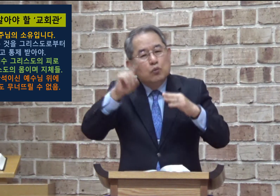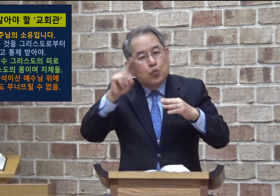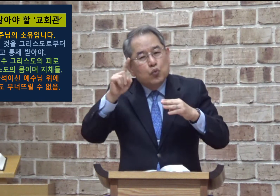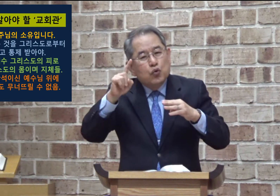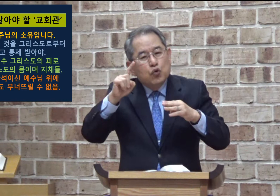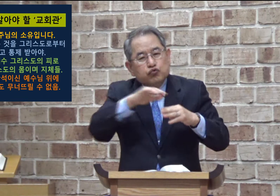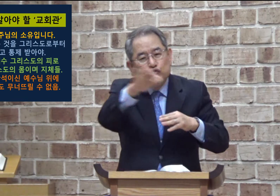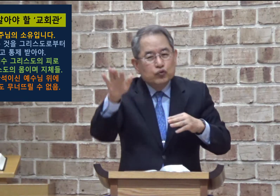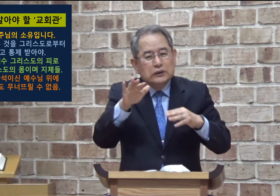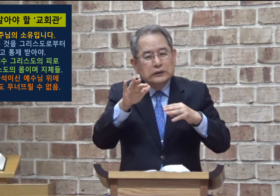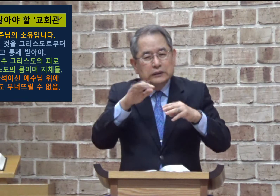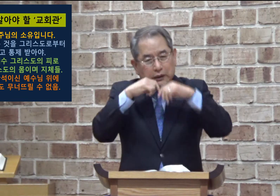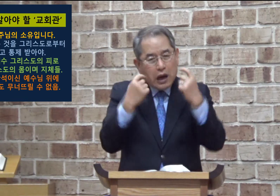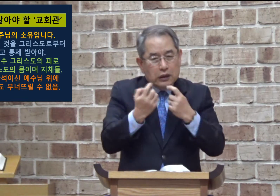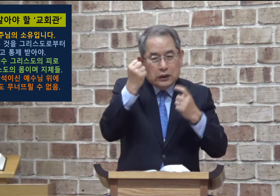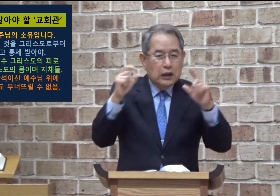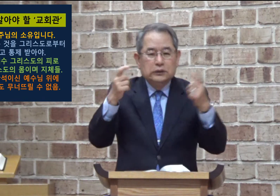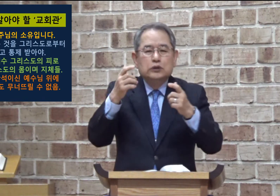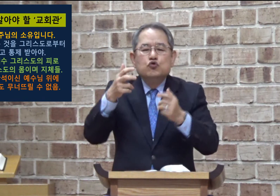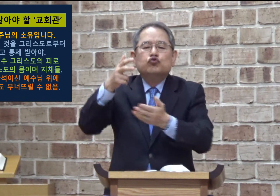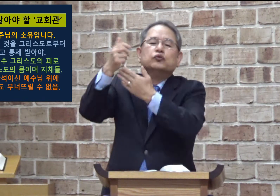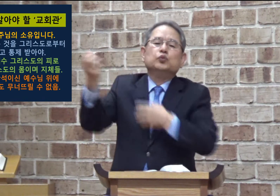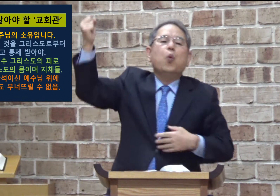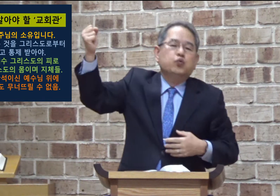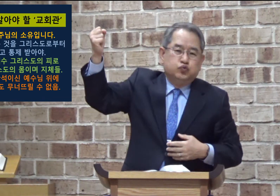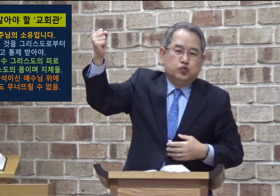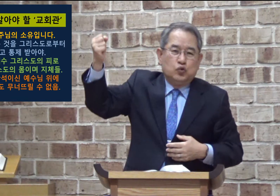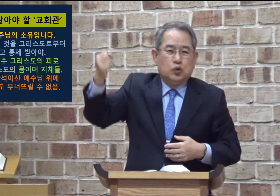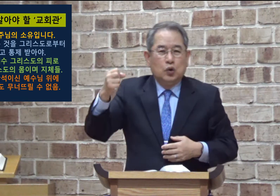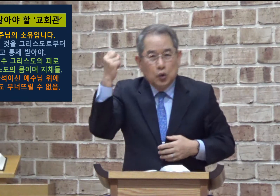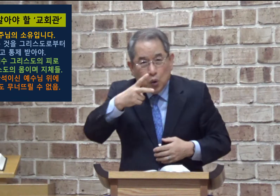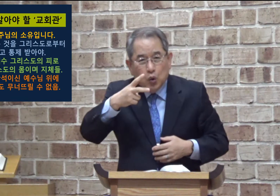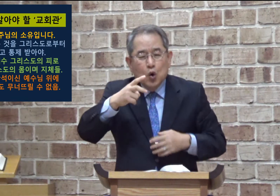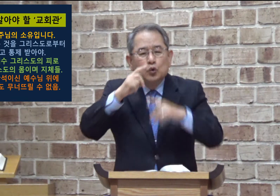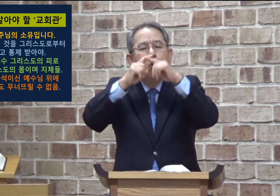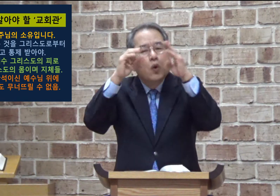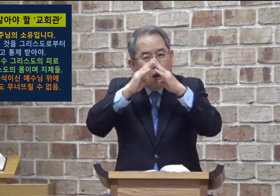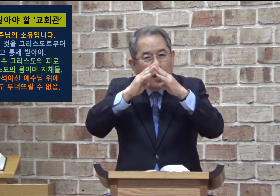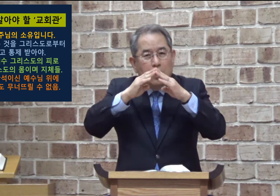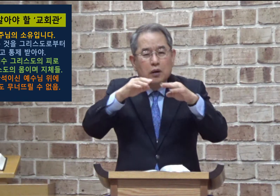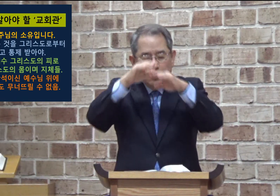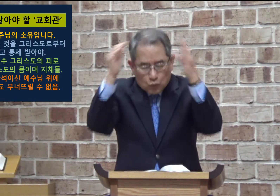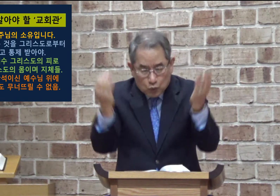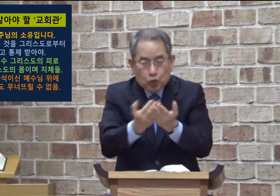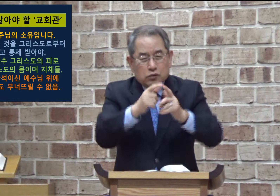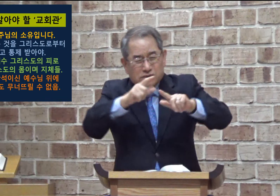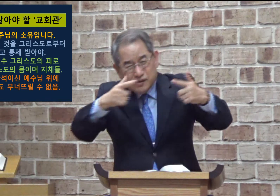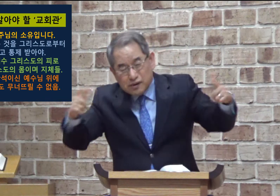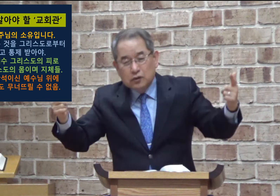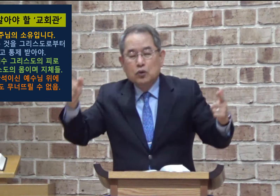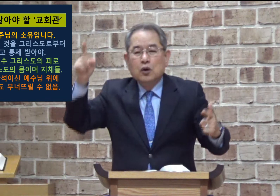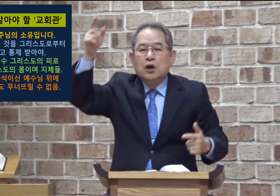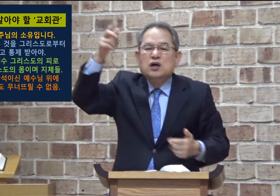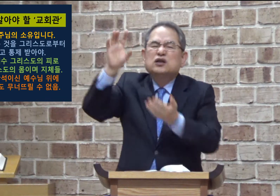주님의 소유입니다. 사람들의 것이 아닙니다. 교회는 모든 것을 그리스도로부터